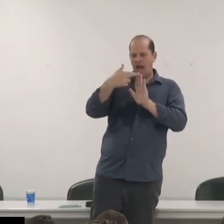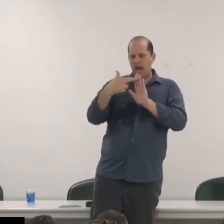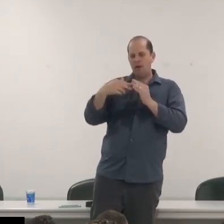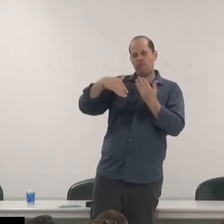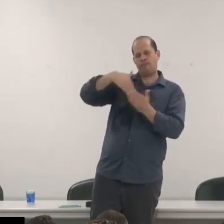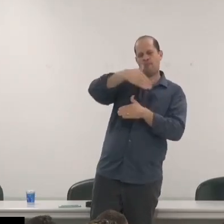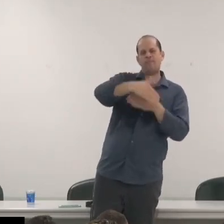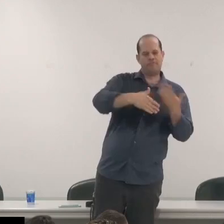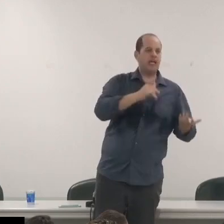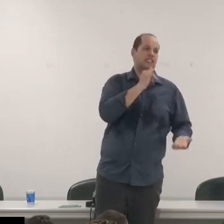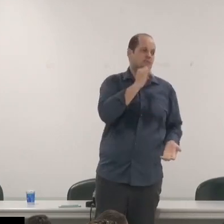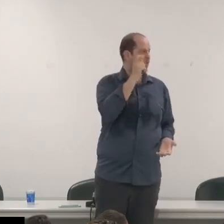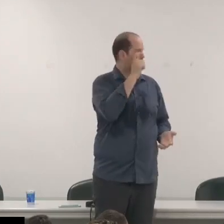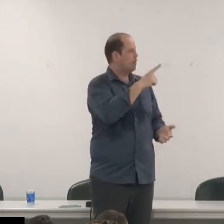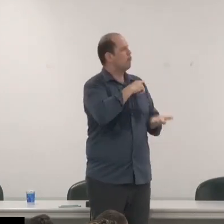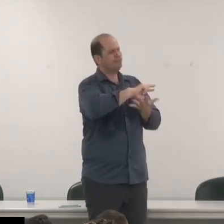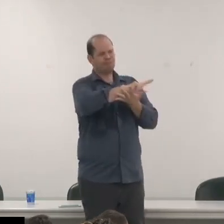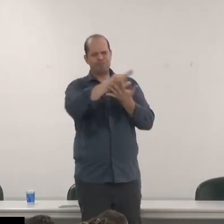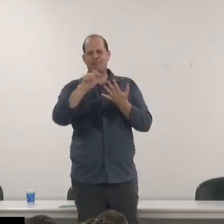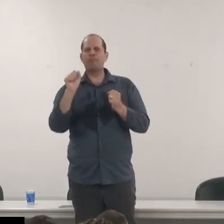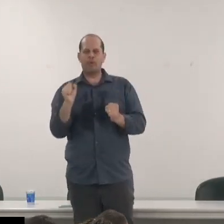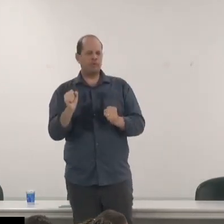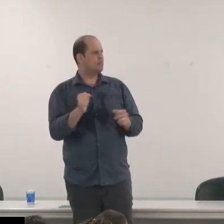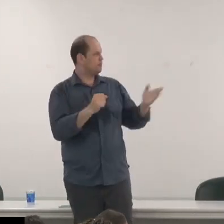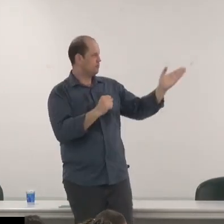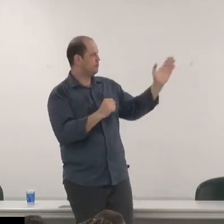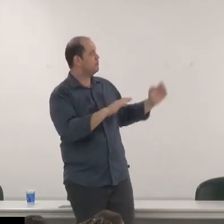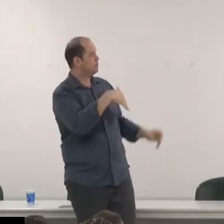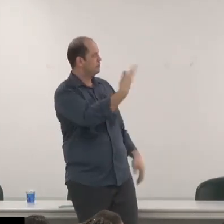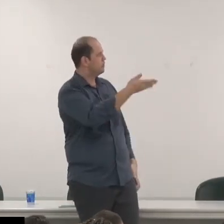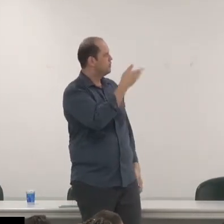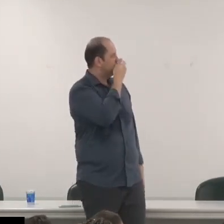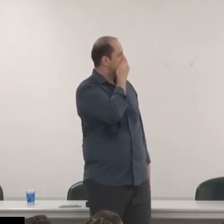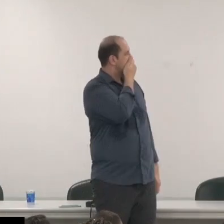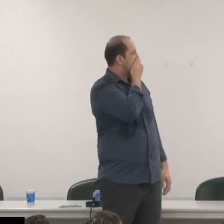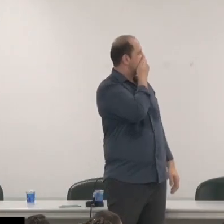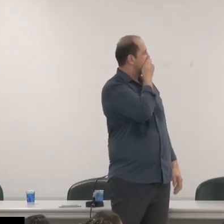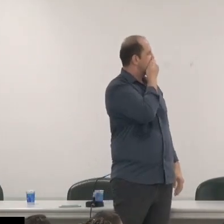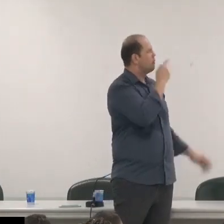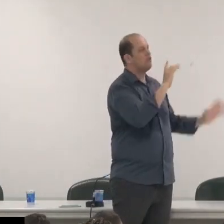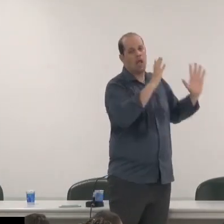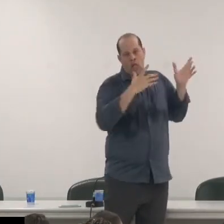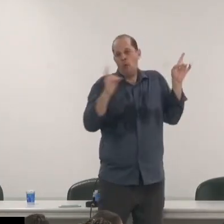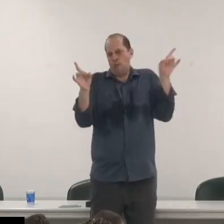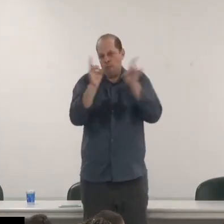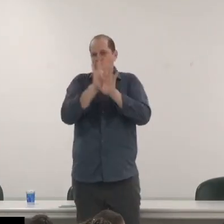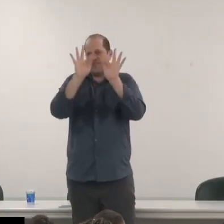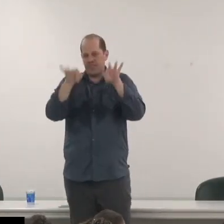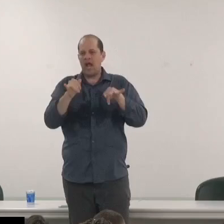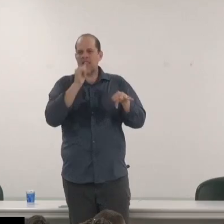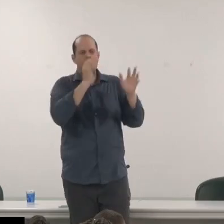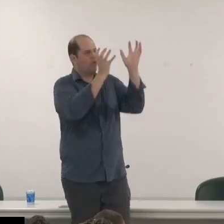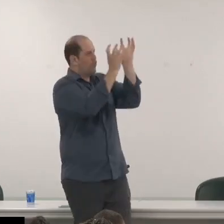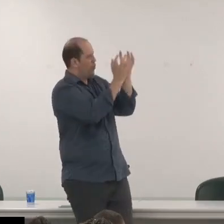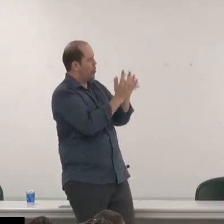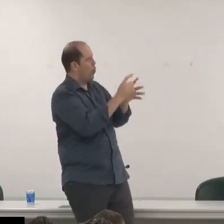há vários, para a mesma ideia, a dependendo do contexto, há várias formas diferentes, manifestações diferentes